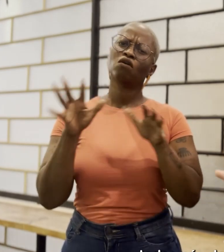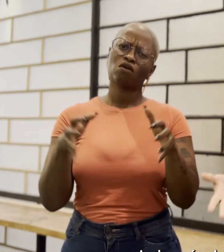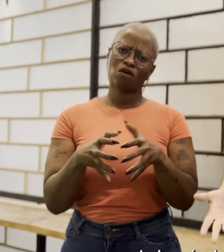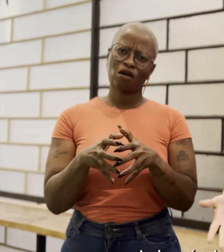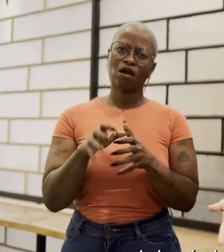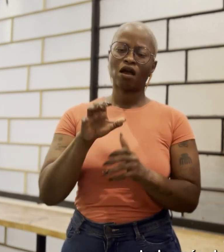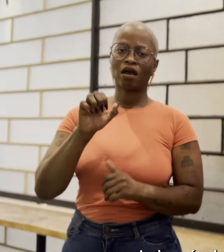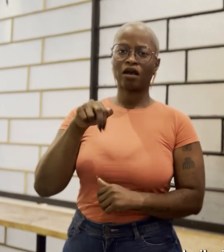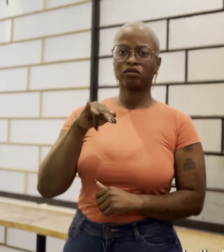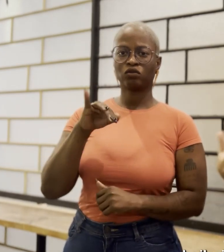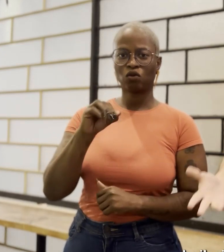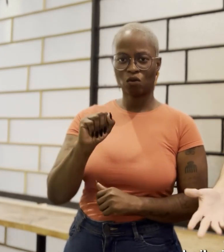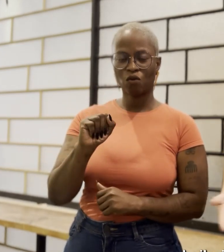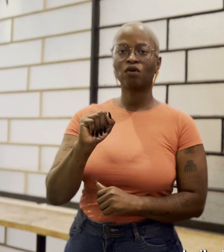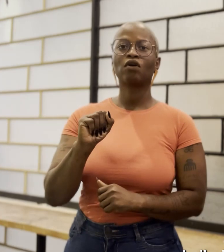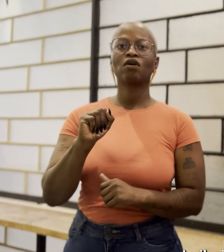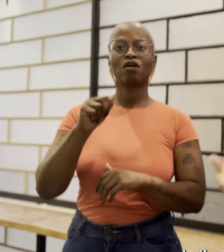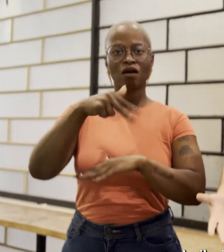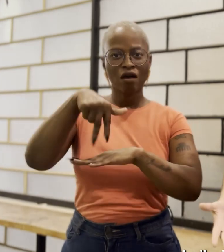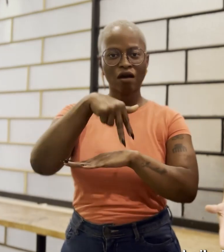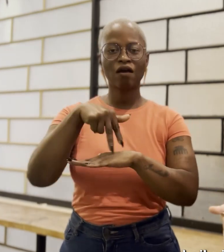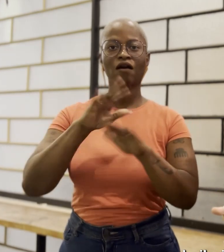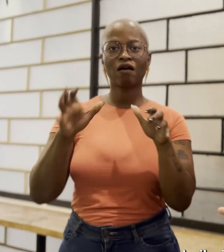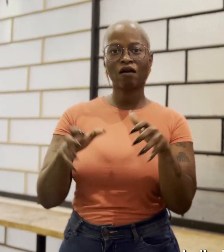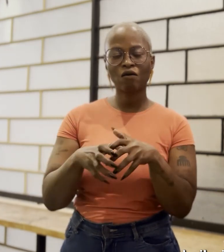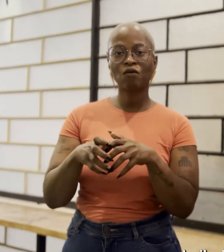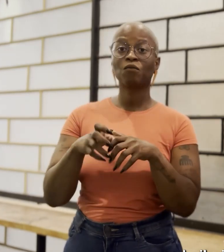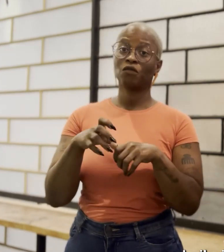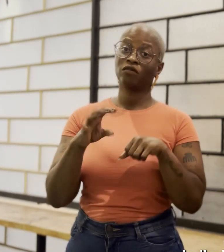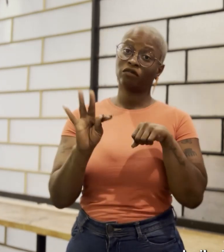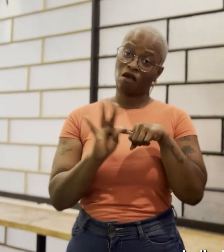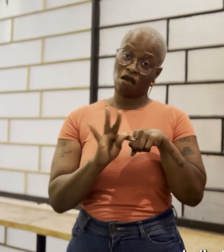da Canoa, os bailarinos, a equipe técnica.